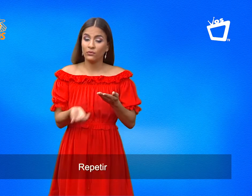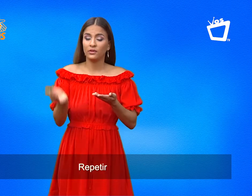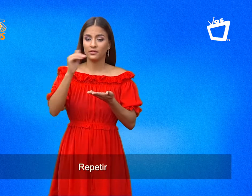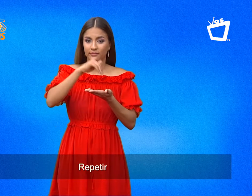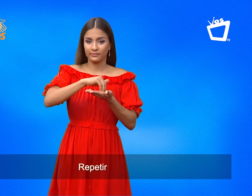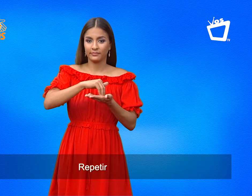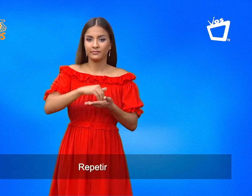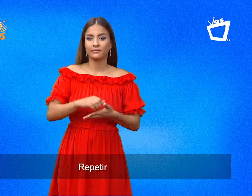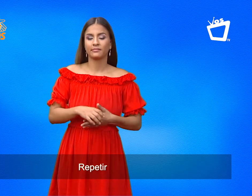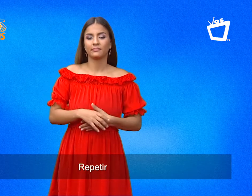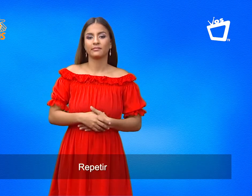repetir